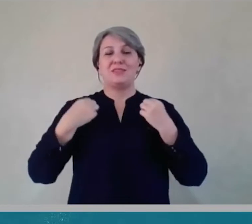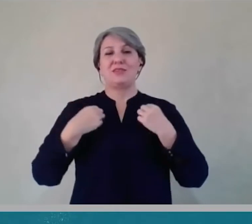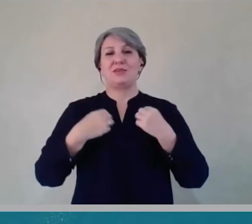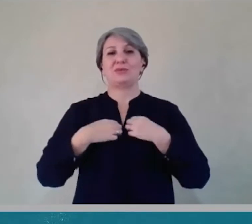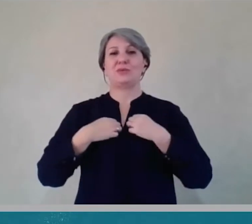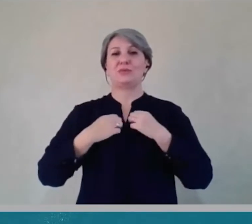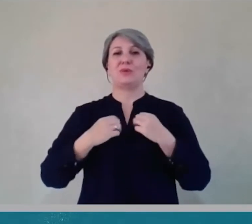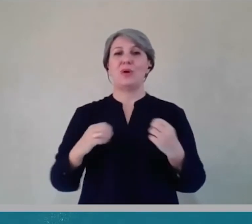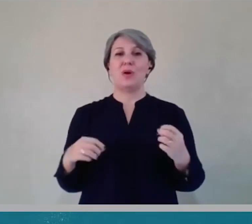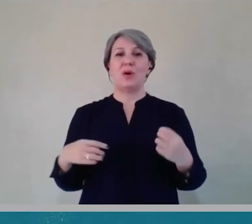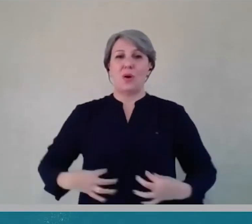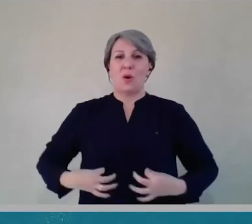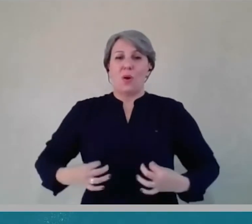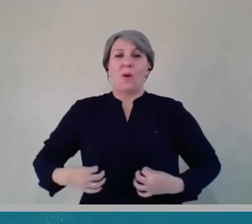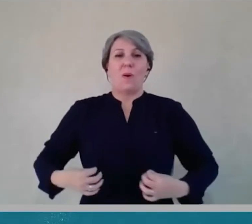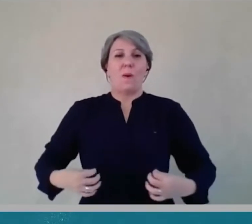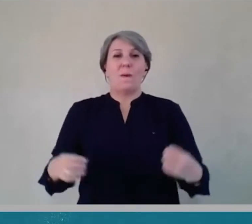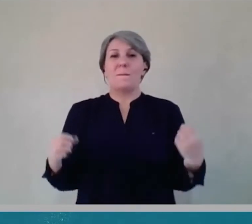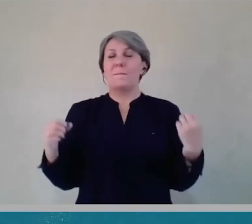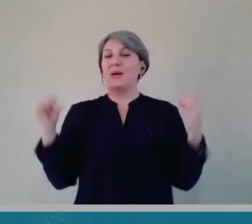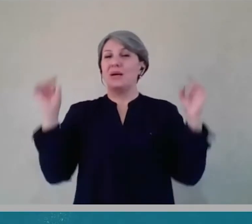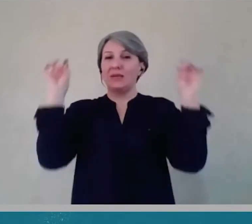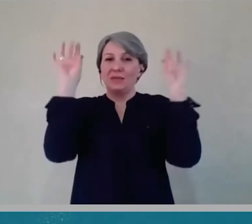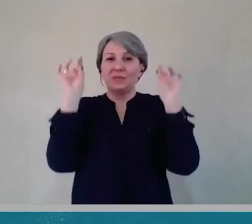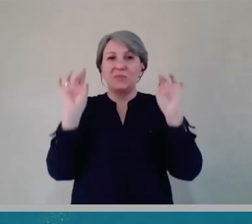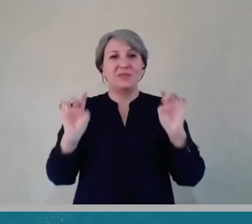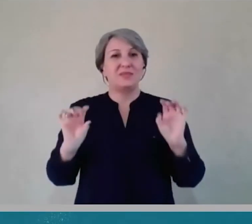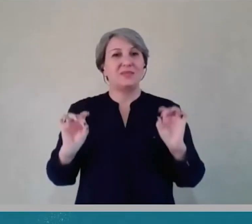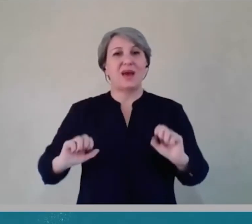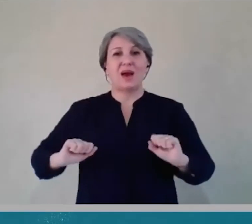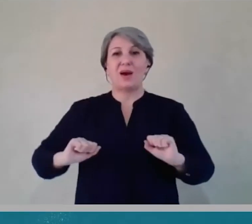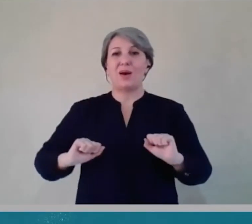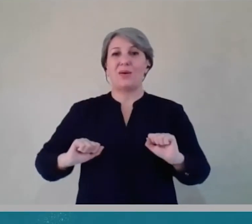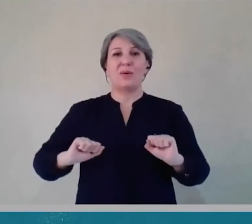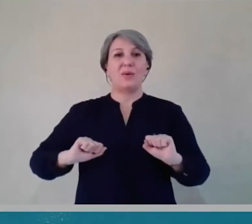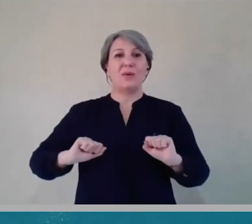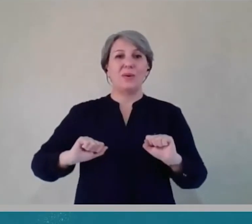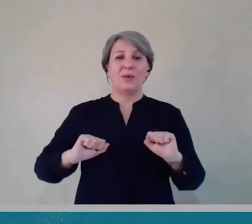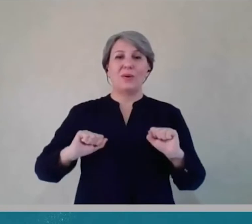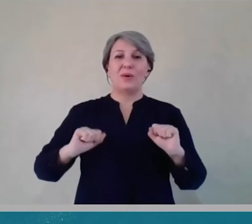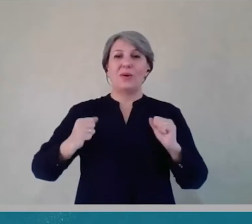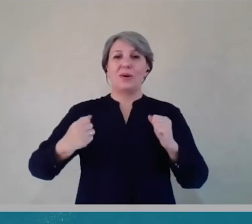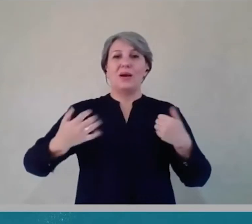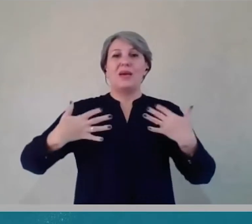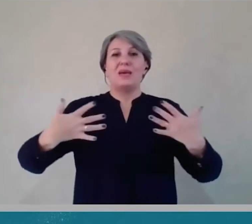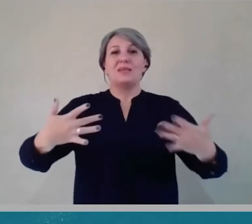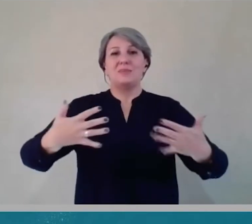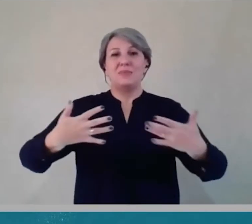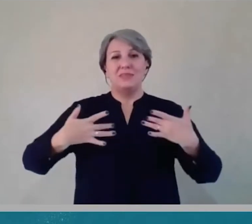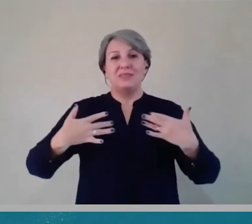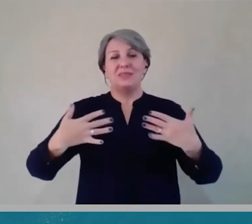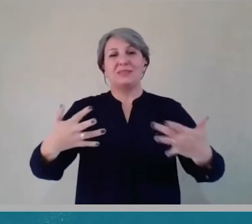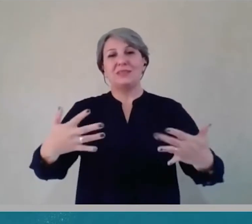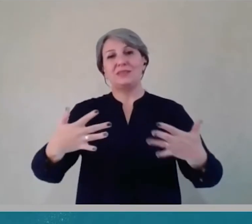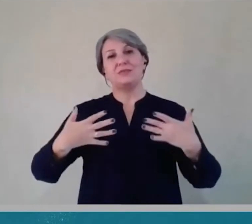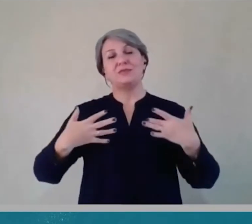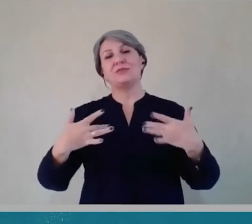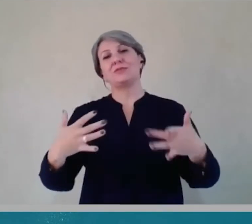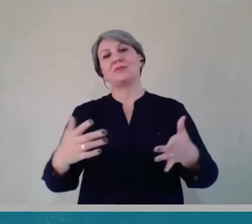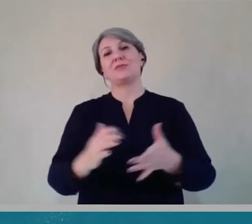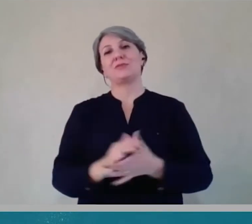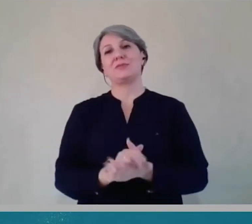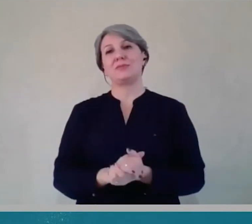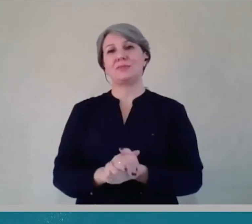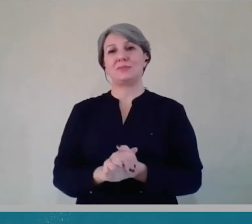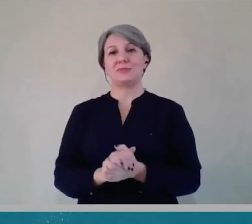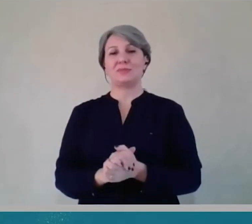finíssimo, resplandecente e puro. A Bíblia, quando fala em veste, geralmente fala da